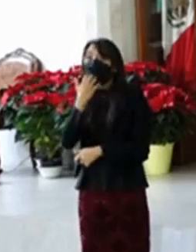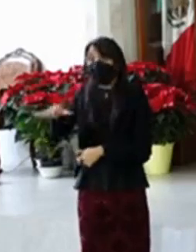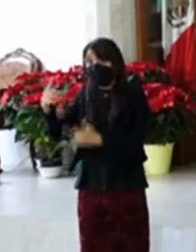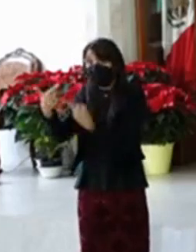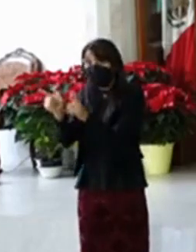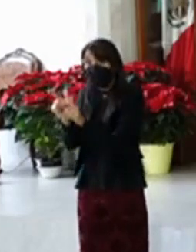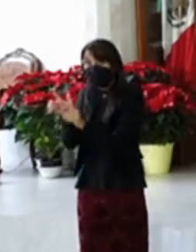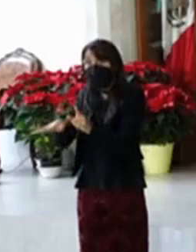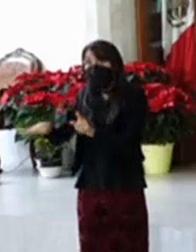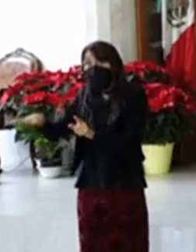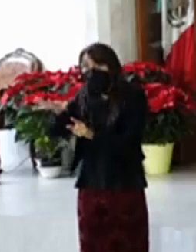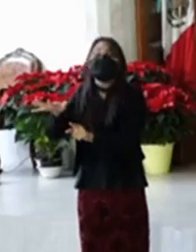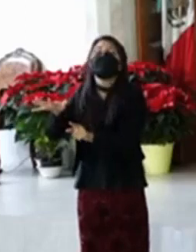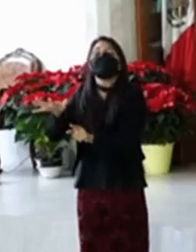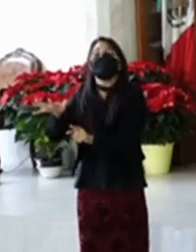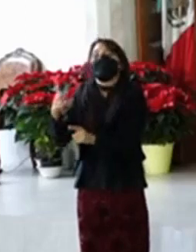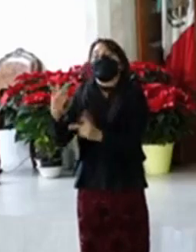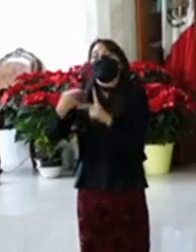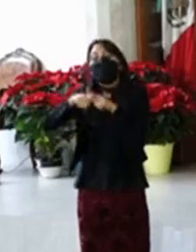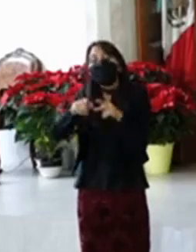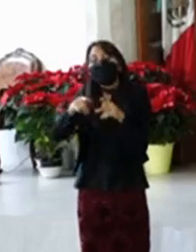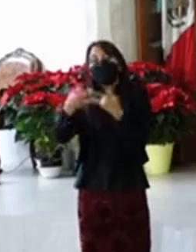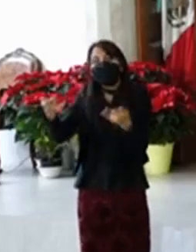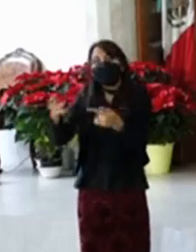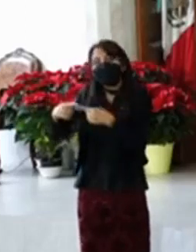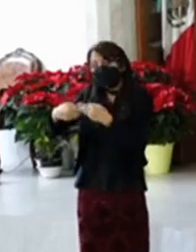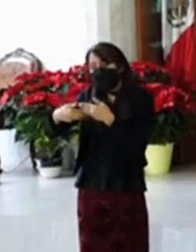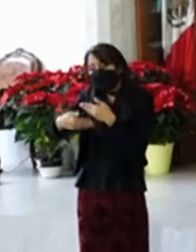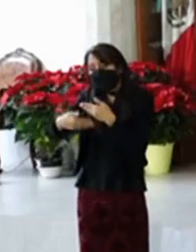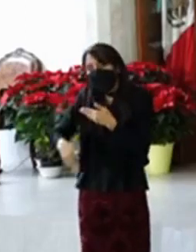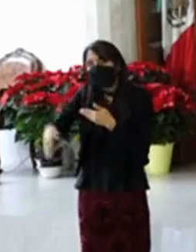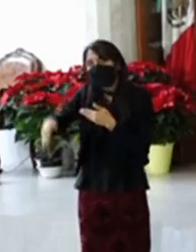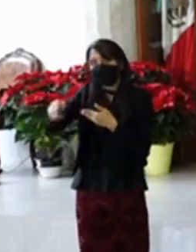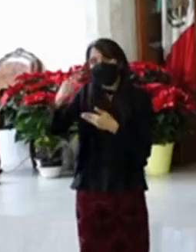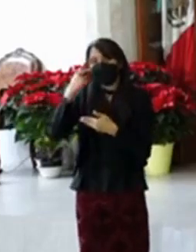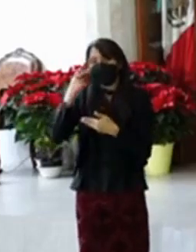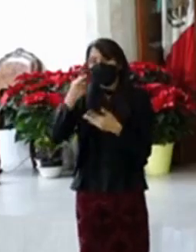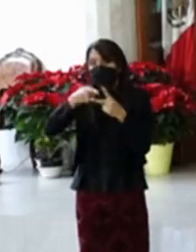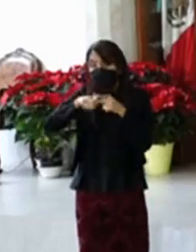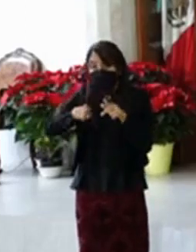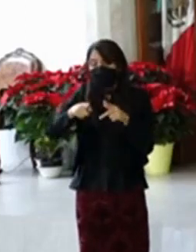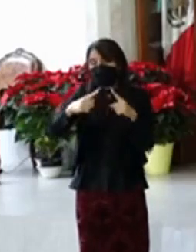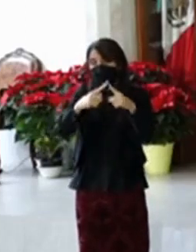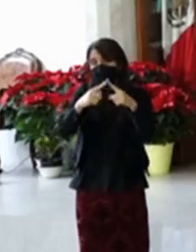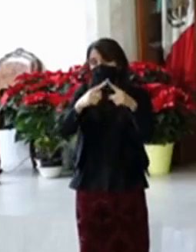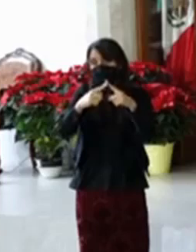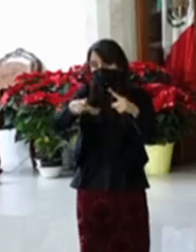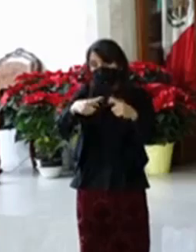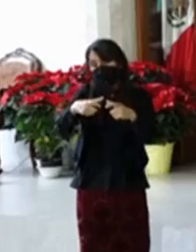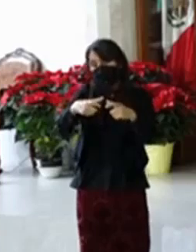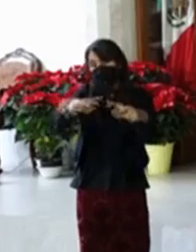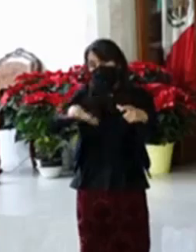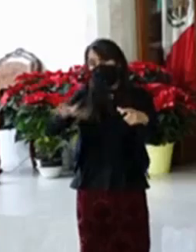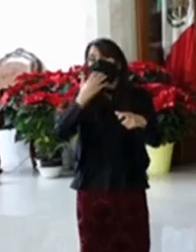concretamente el reino del norte, el reino de Israel. A la muerte de